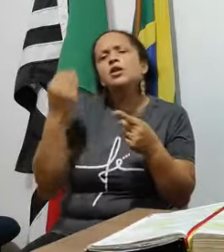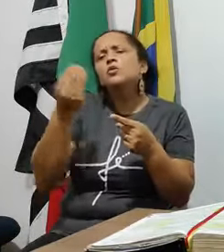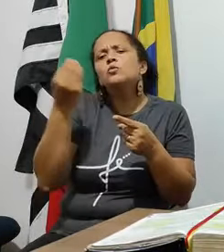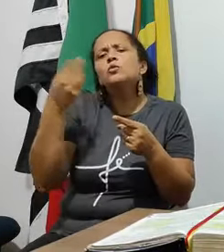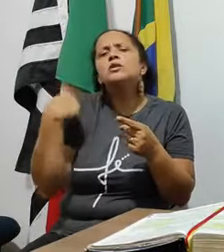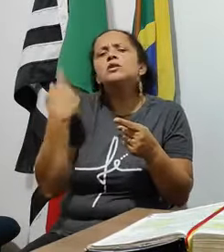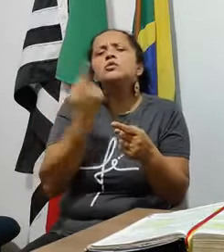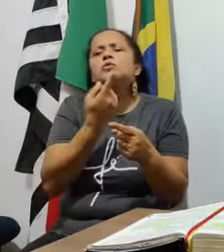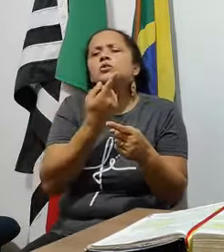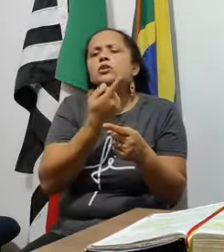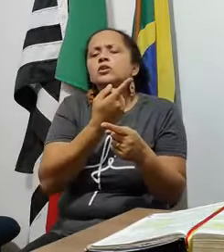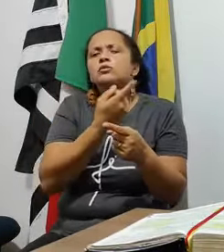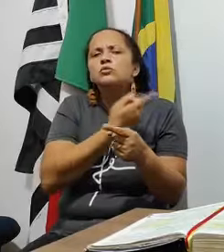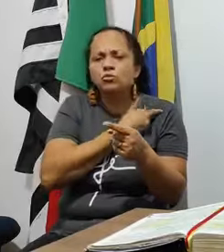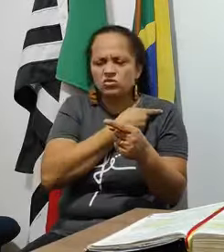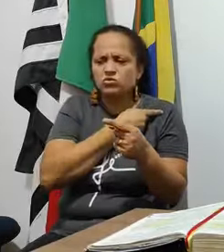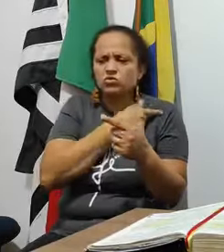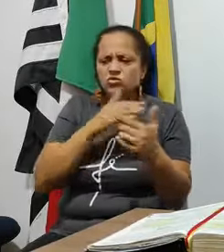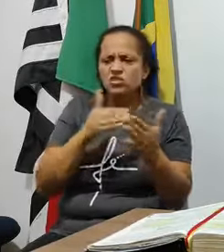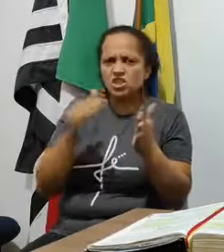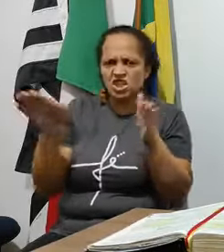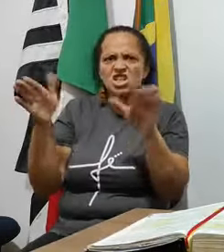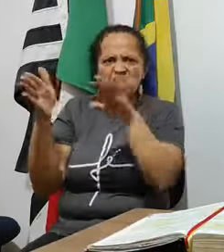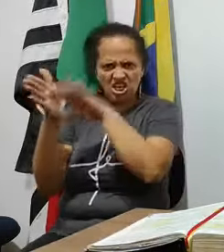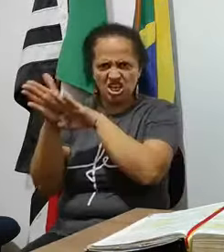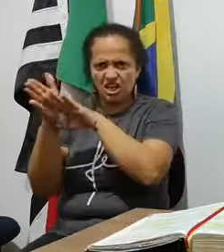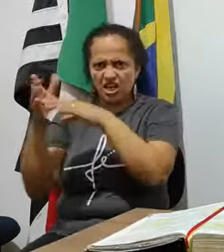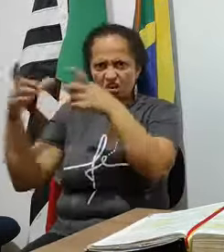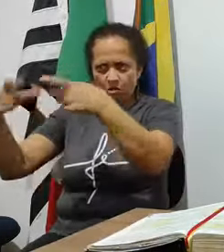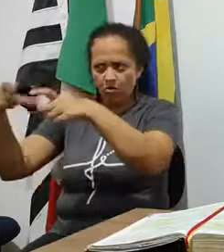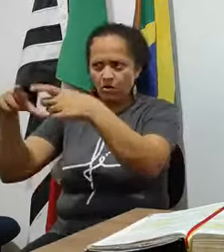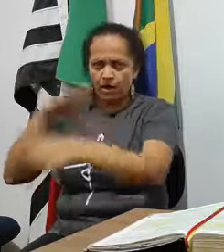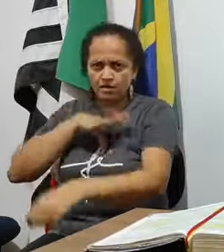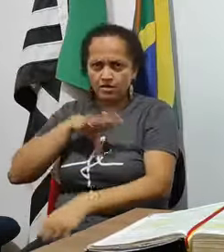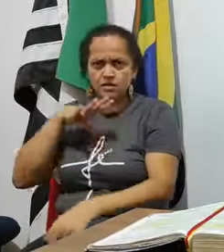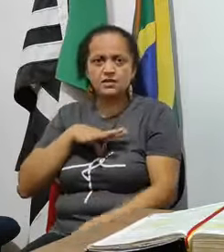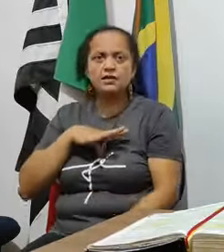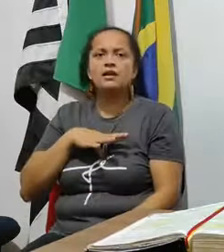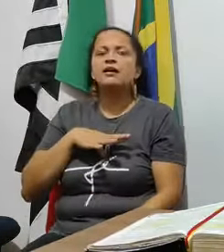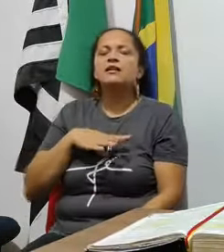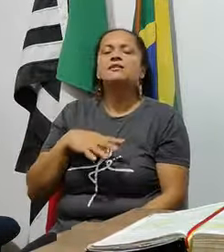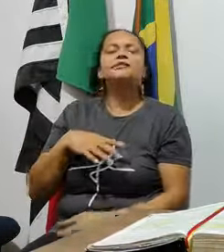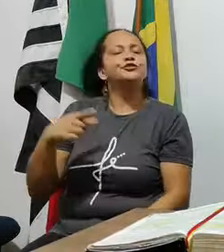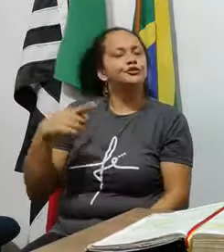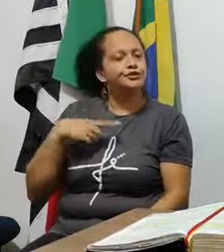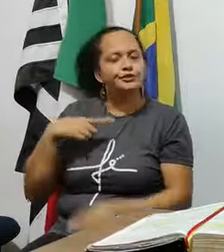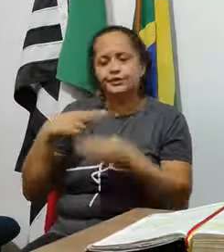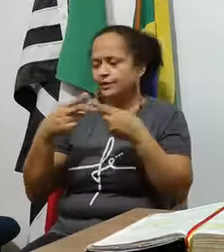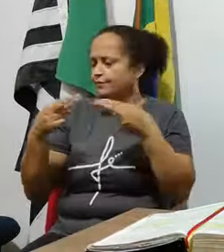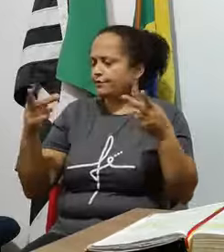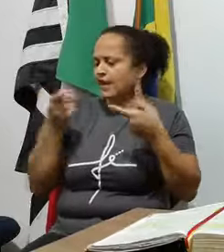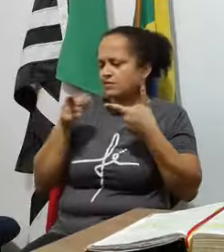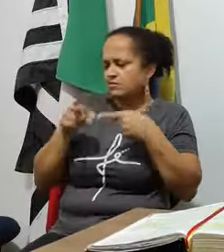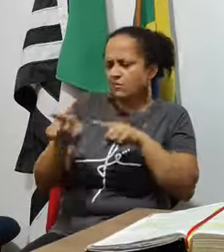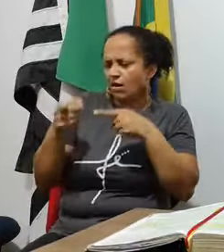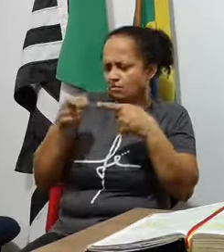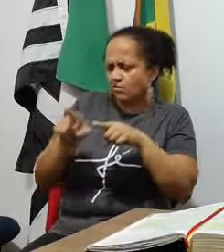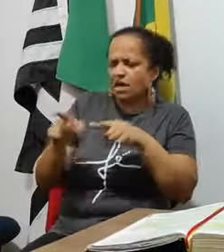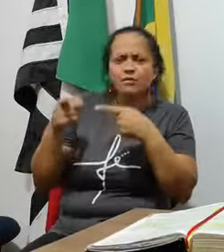carne não teve repouso algum. Antes, em tudo fomos atribulados, combates por